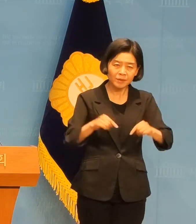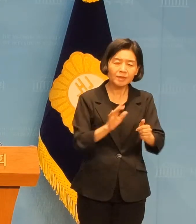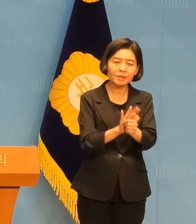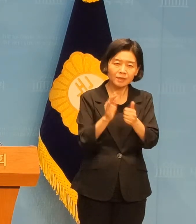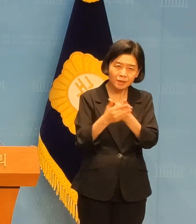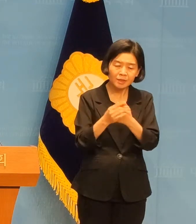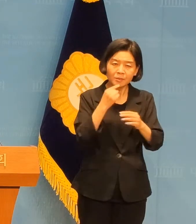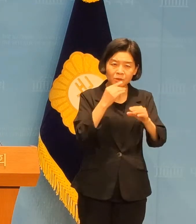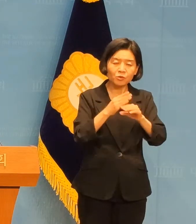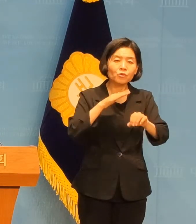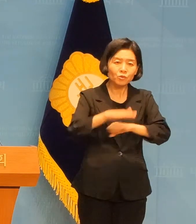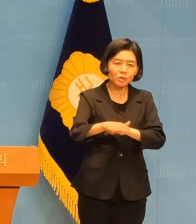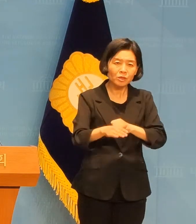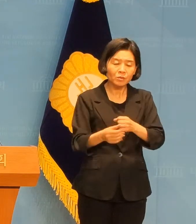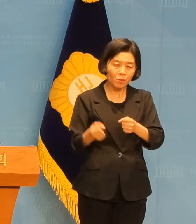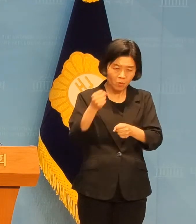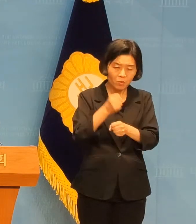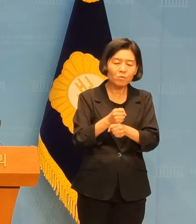촉구합니다.